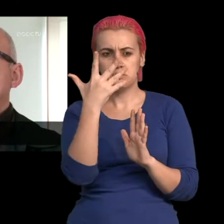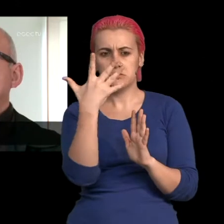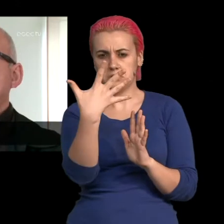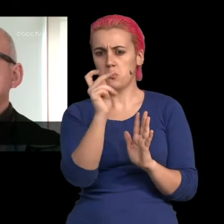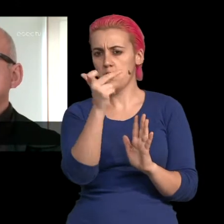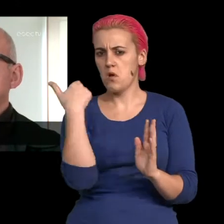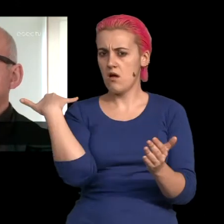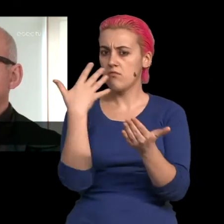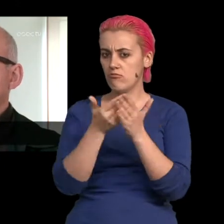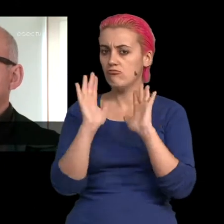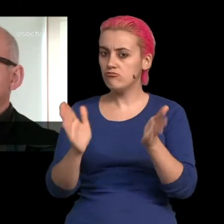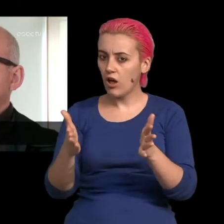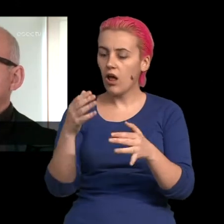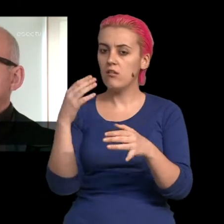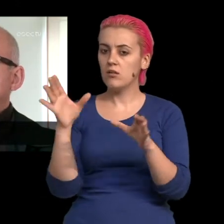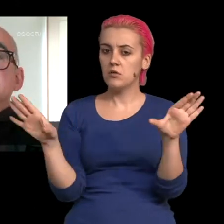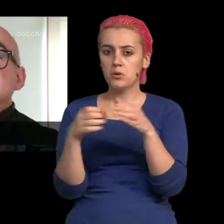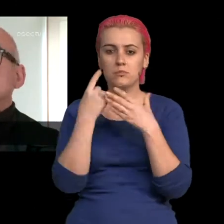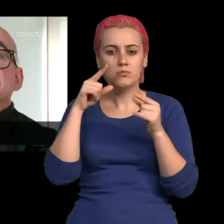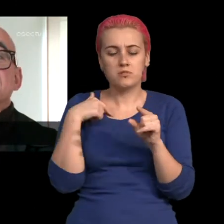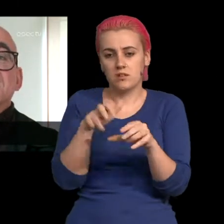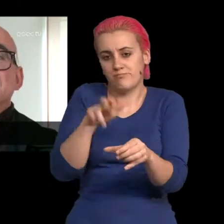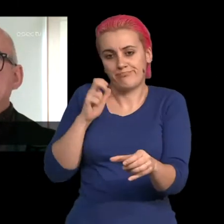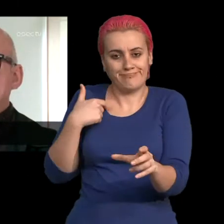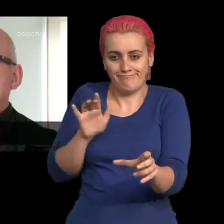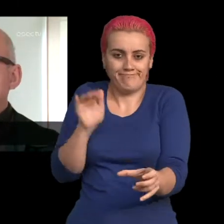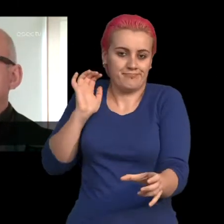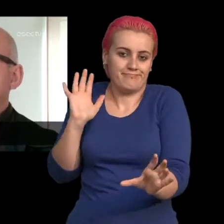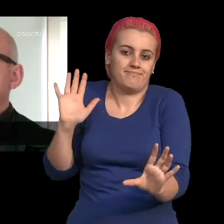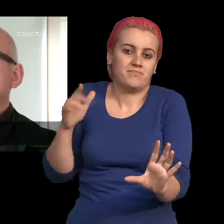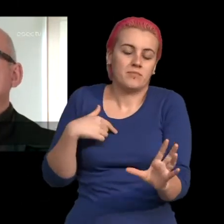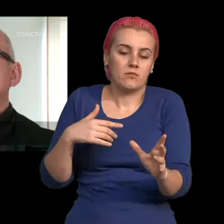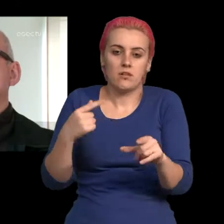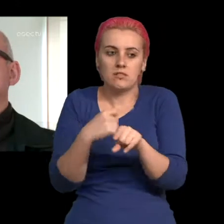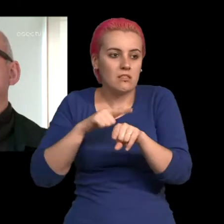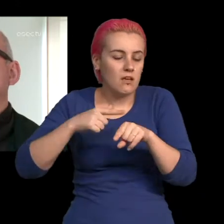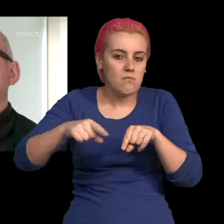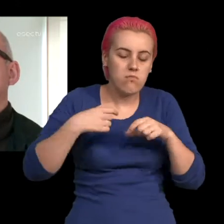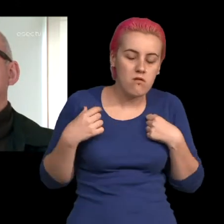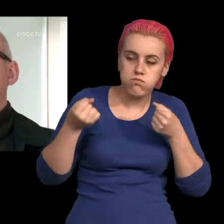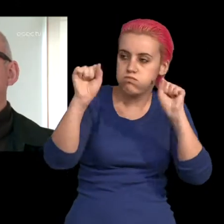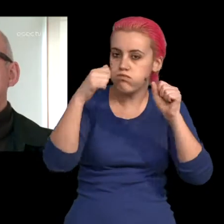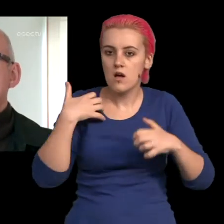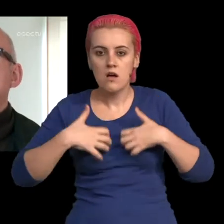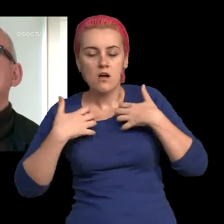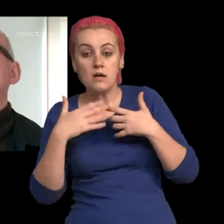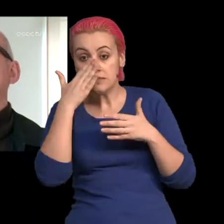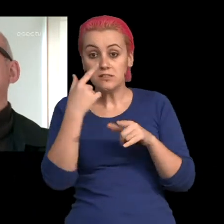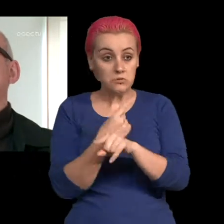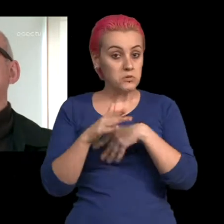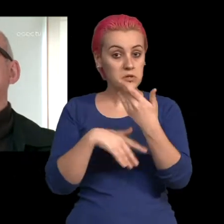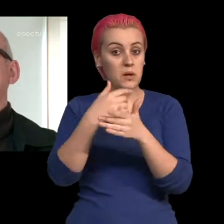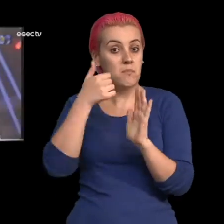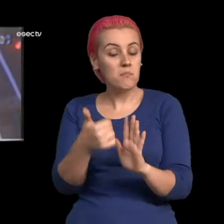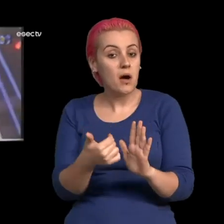anos e, pronto, saí. Aquelas fases de stress, quando as coisas estão a correr bem,